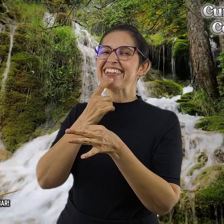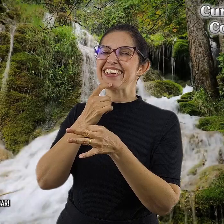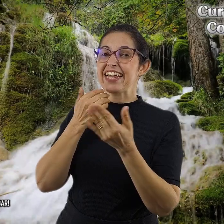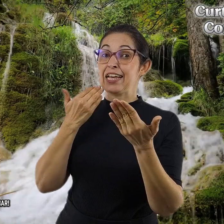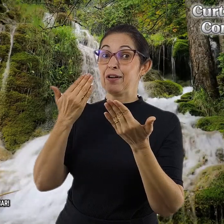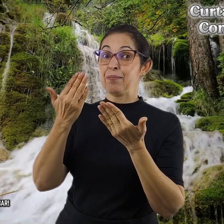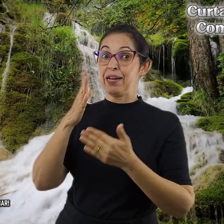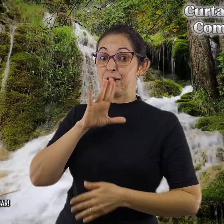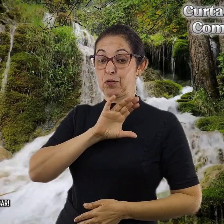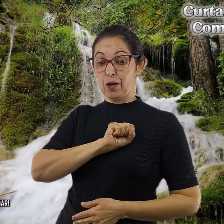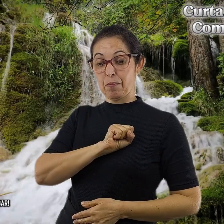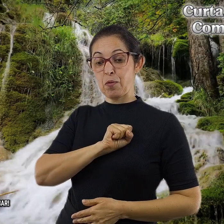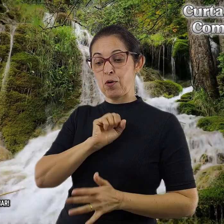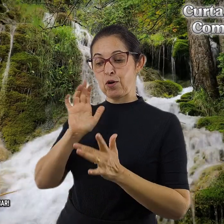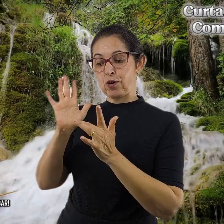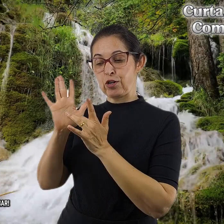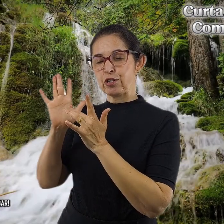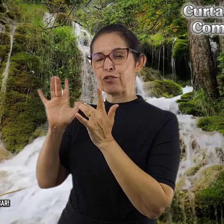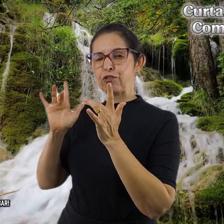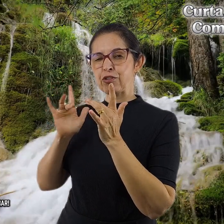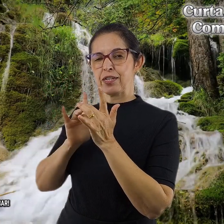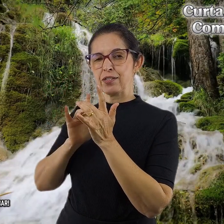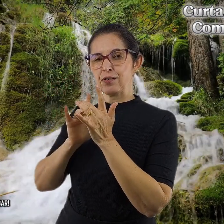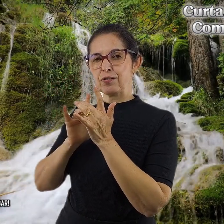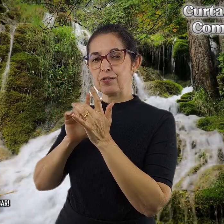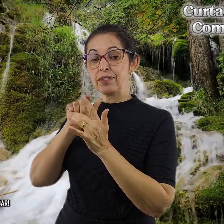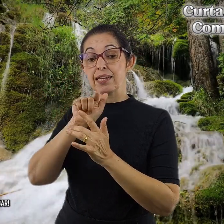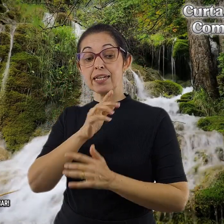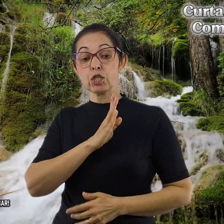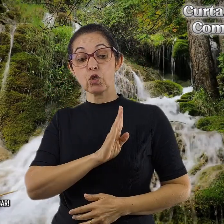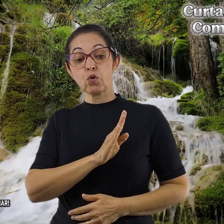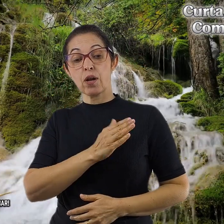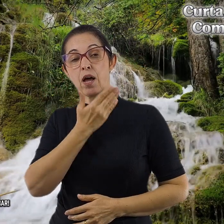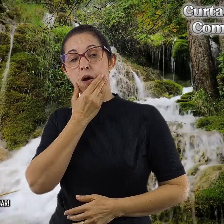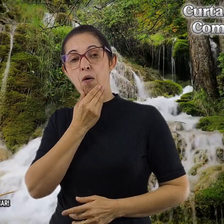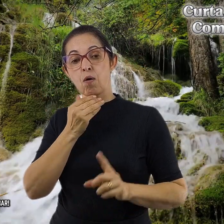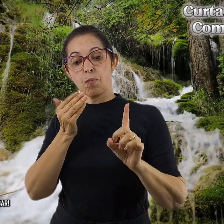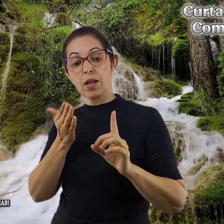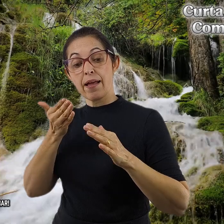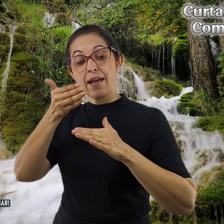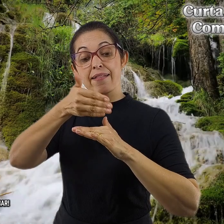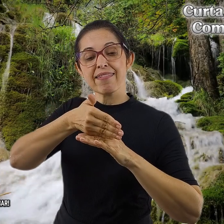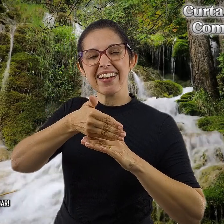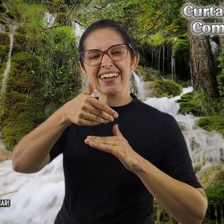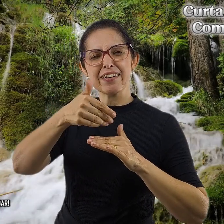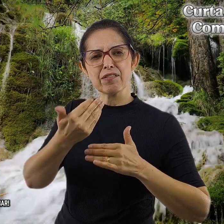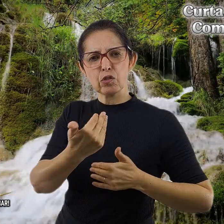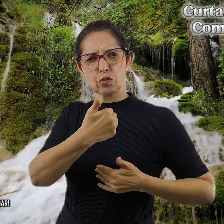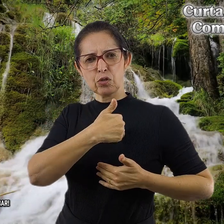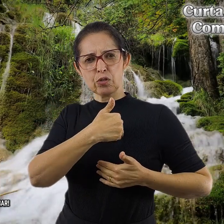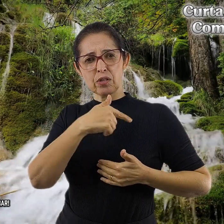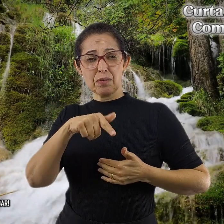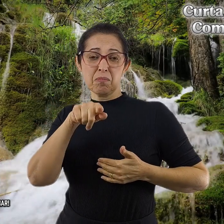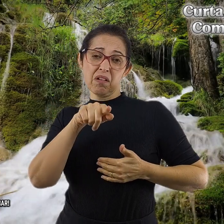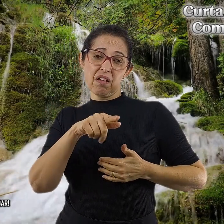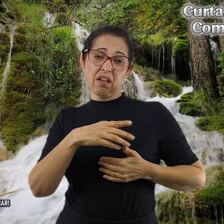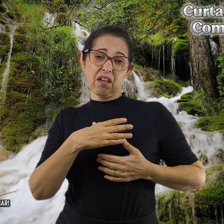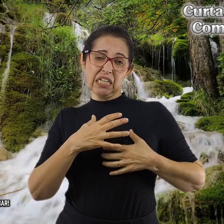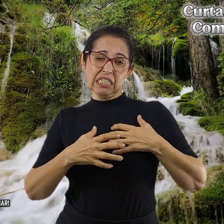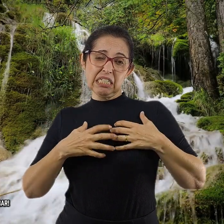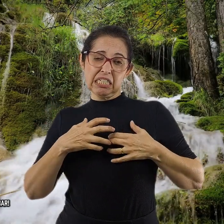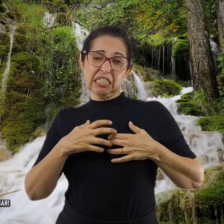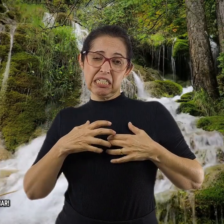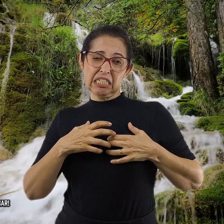no sangue de Jesus, e penetrava no coração de um homem e retirava muitas